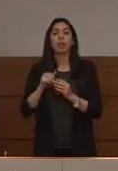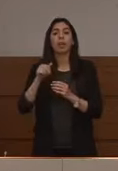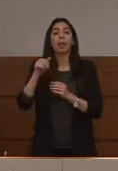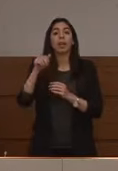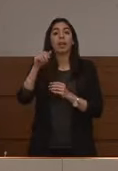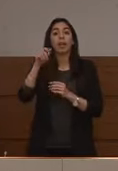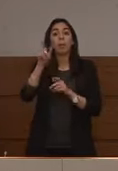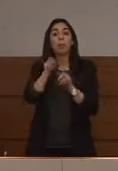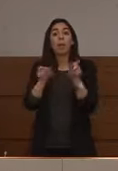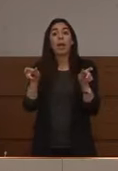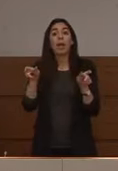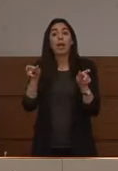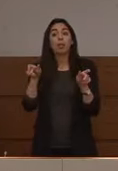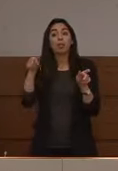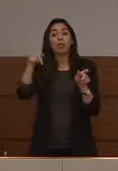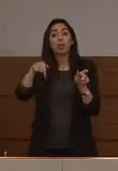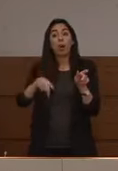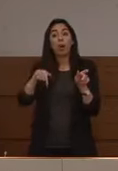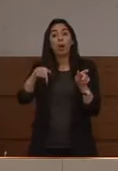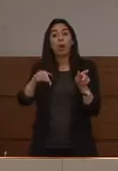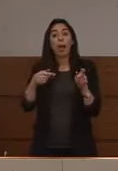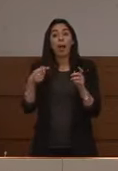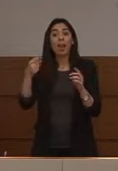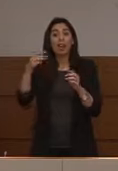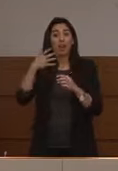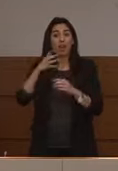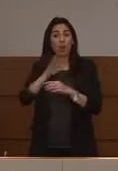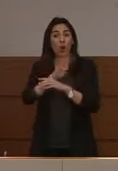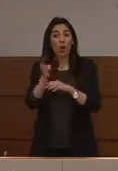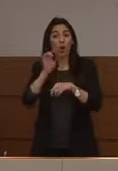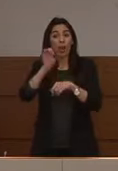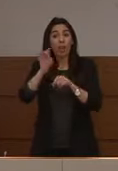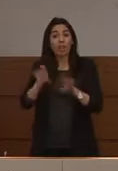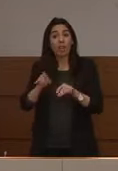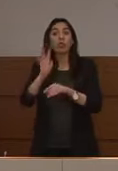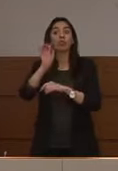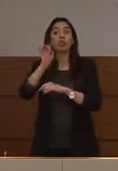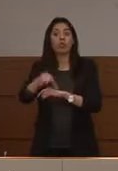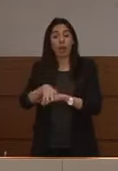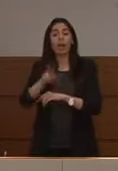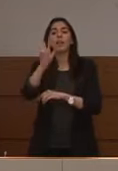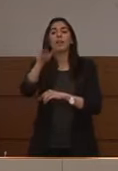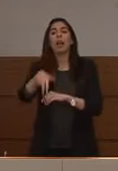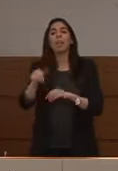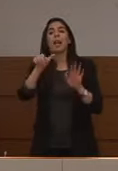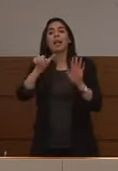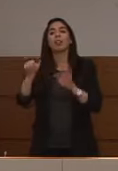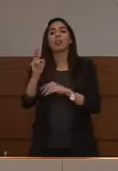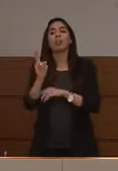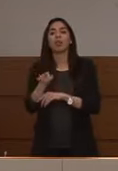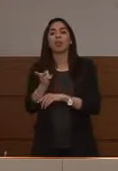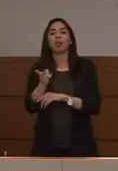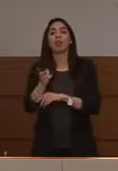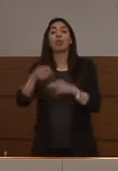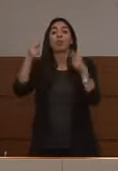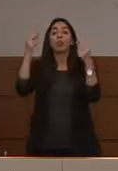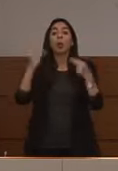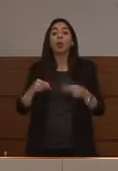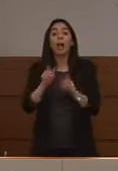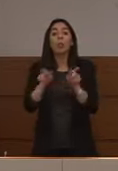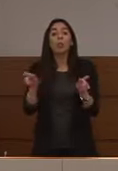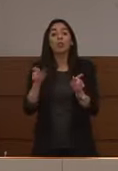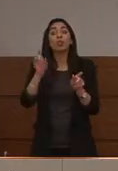l'incremento delle persone attualmente positive il totale delle attualmente positivi e